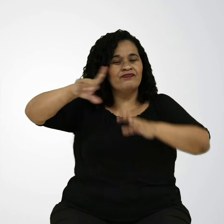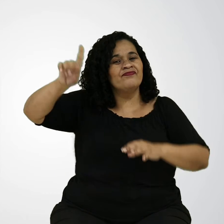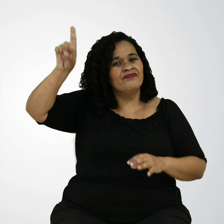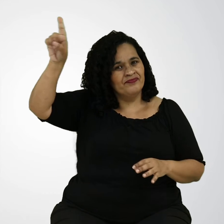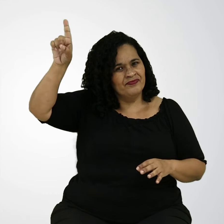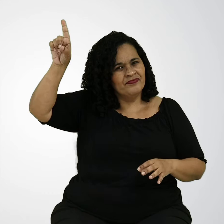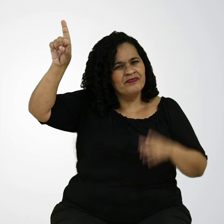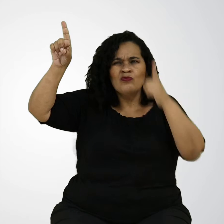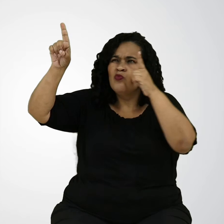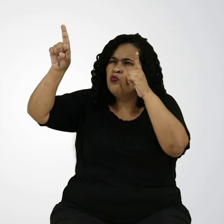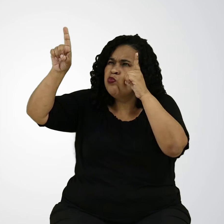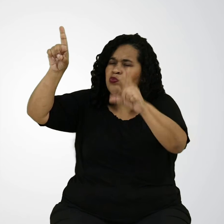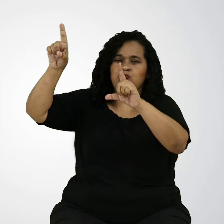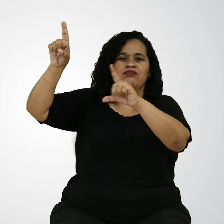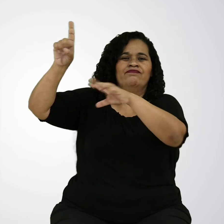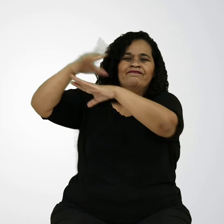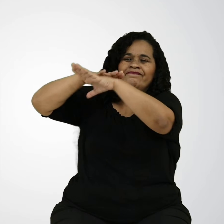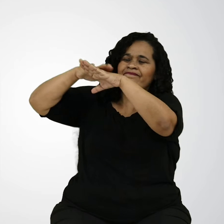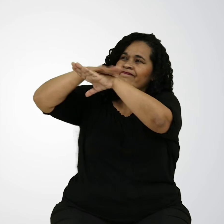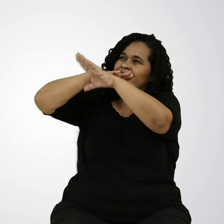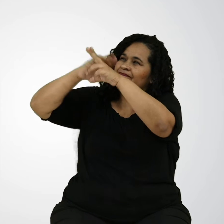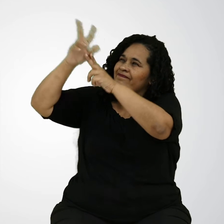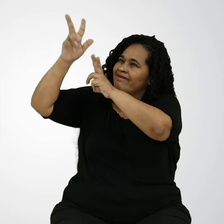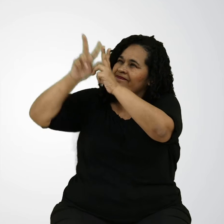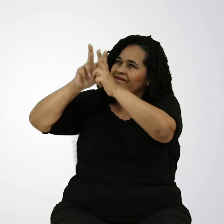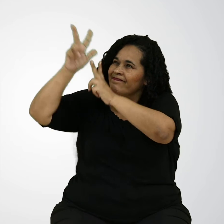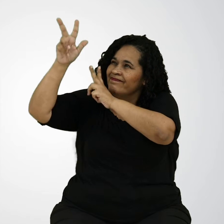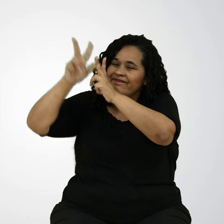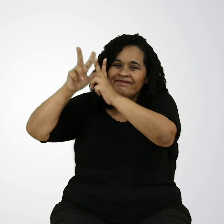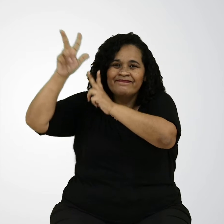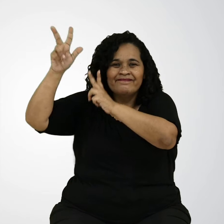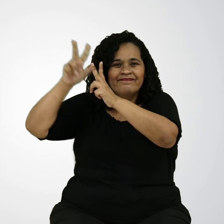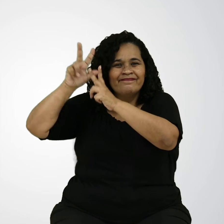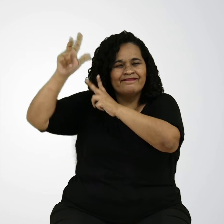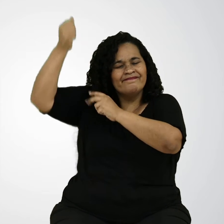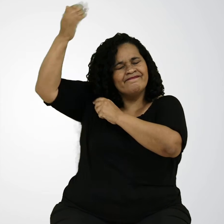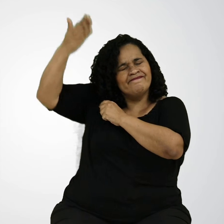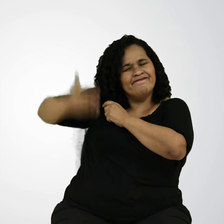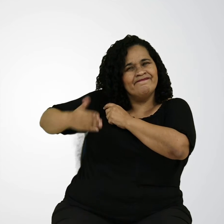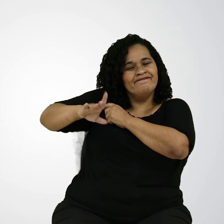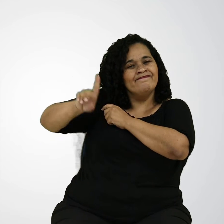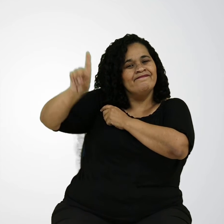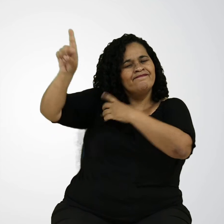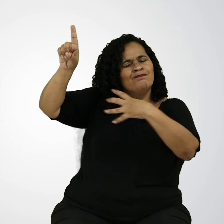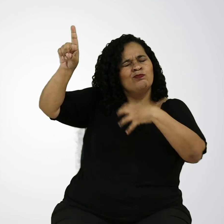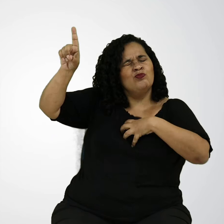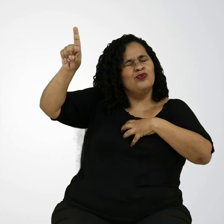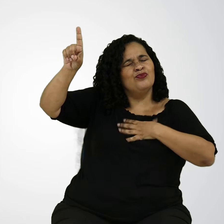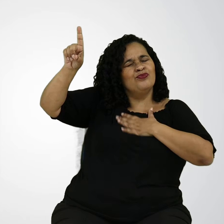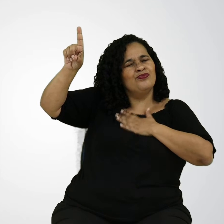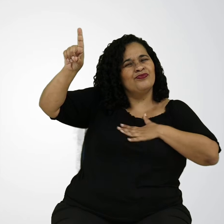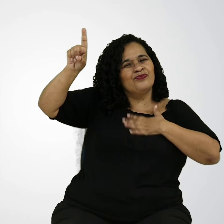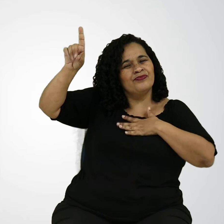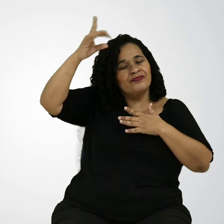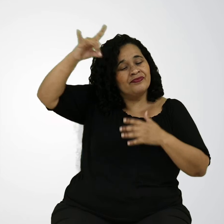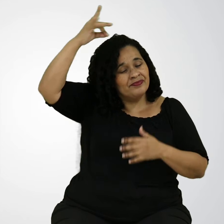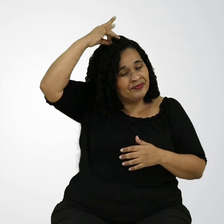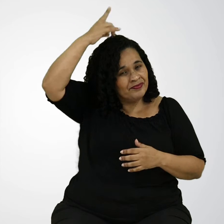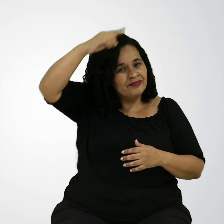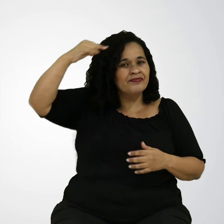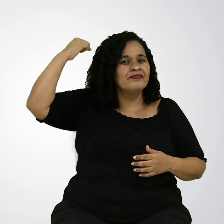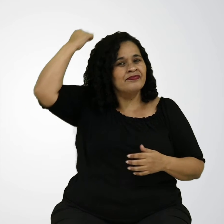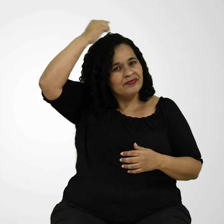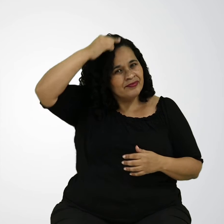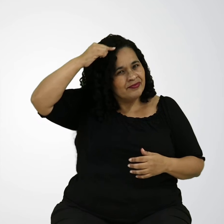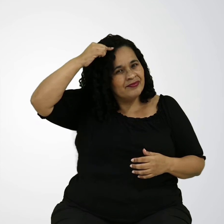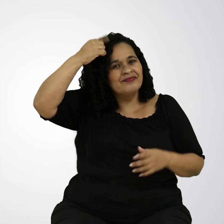entrar no Santo dos Santos, né, ter livre acesso à presença de Deus, ter a oportunidade de ter o Espírito morando em nós. Então, tudo isso que Jesus fez por nós é